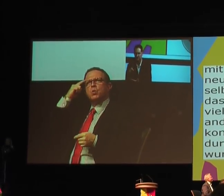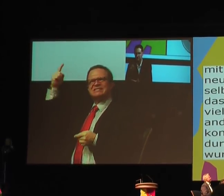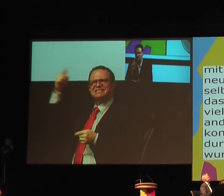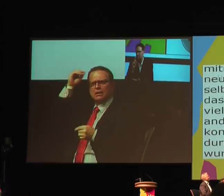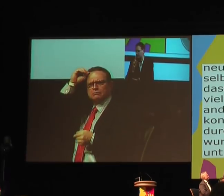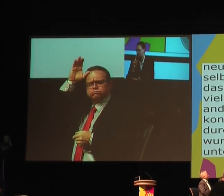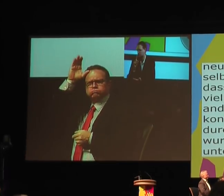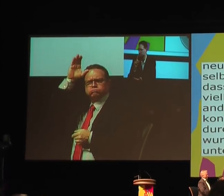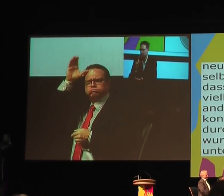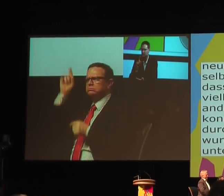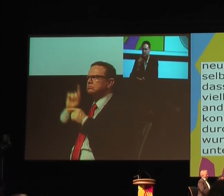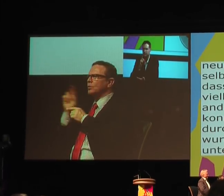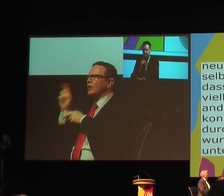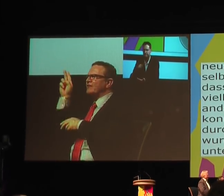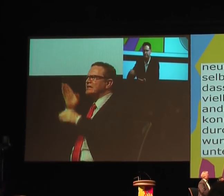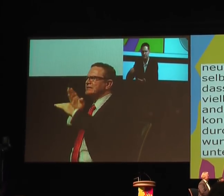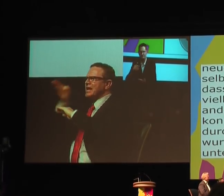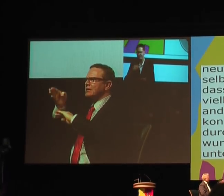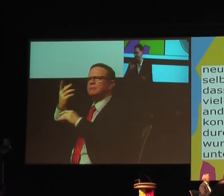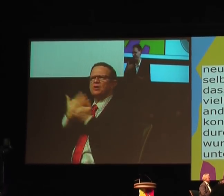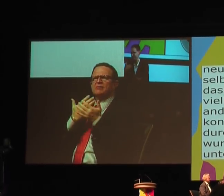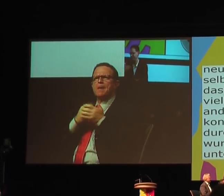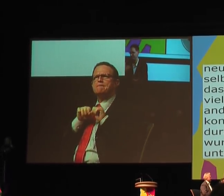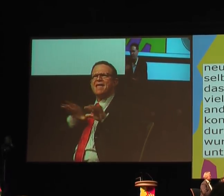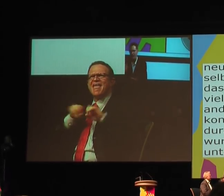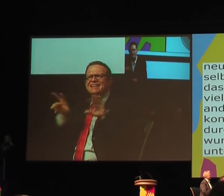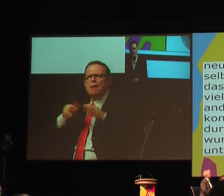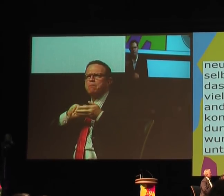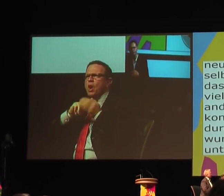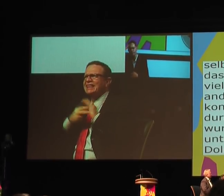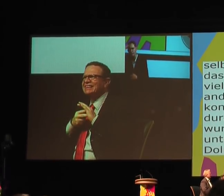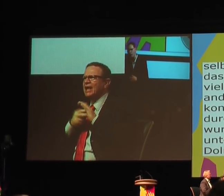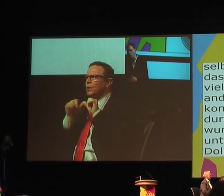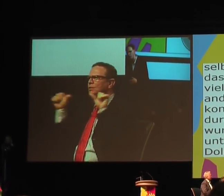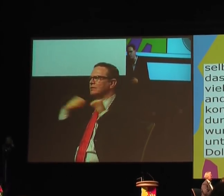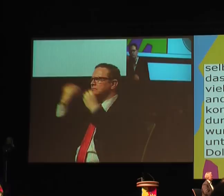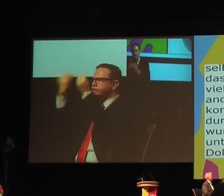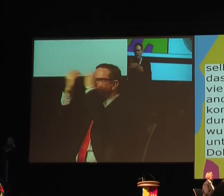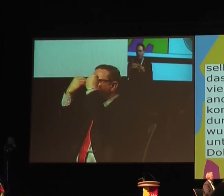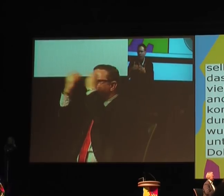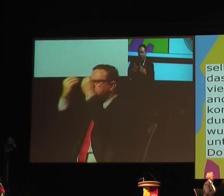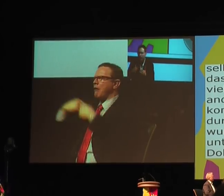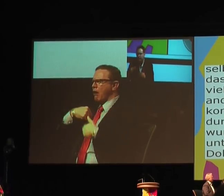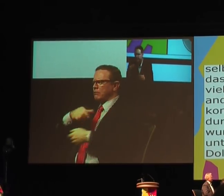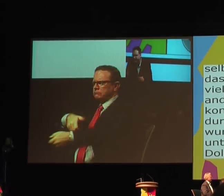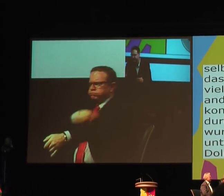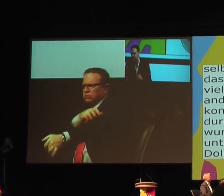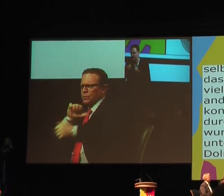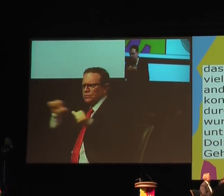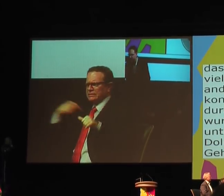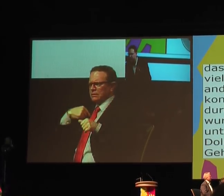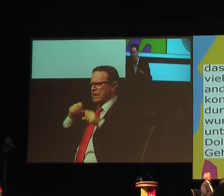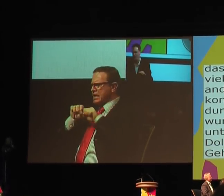Dolmetscher da. Und viele Gehörlose wissen inzwischen, sind sie sehr darüber bewusst, wie